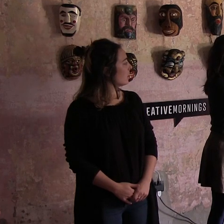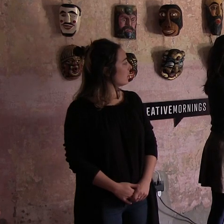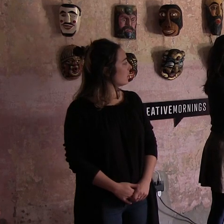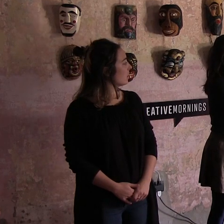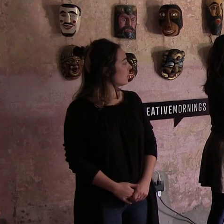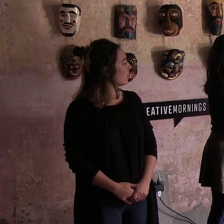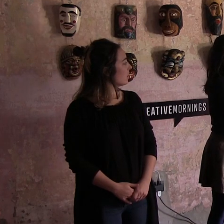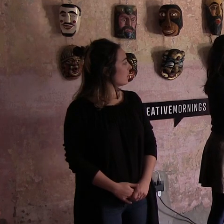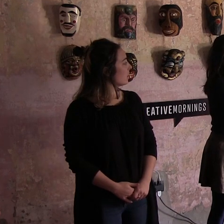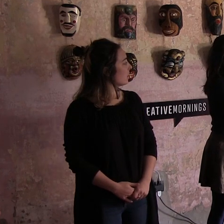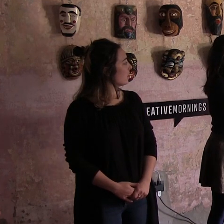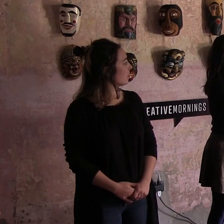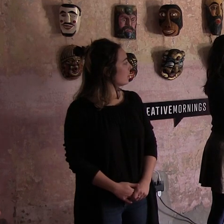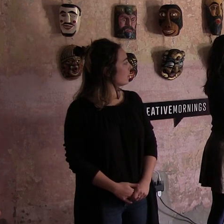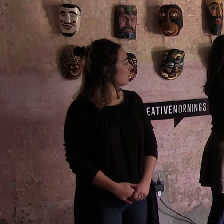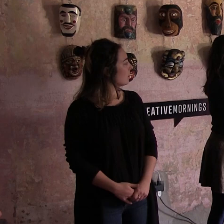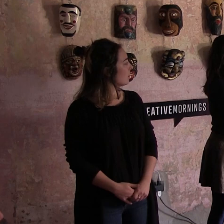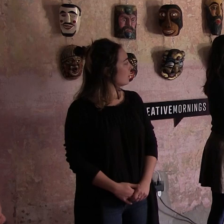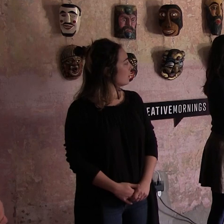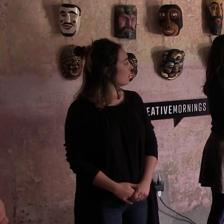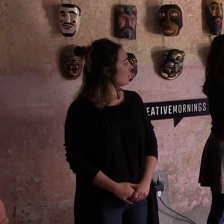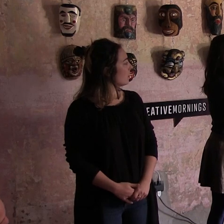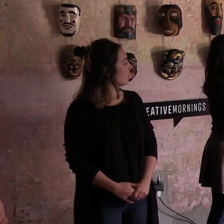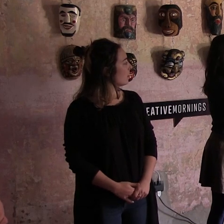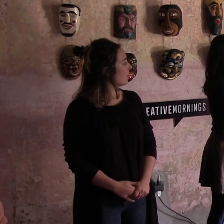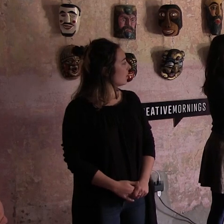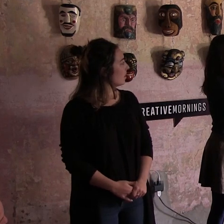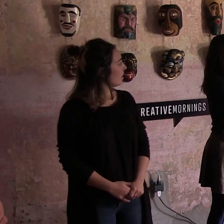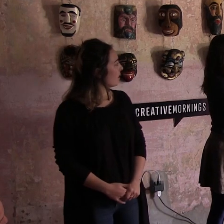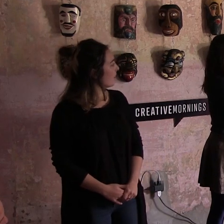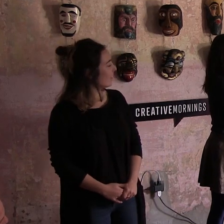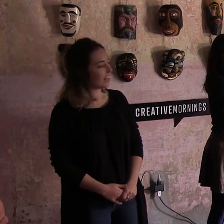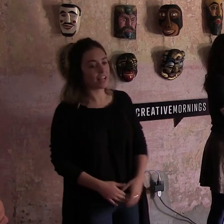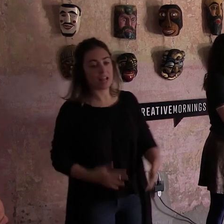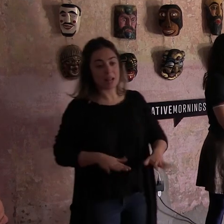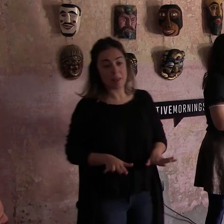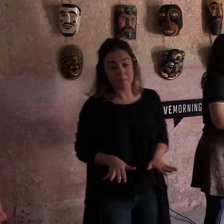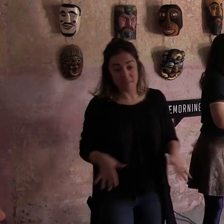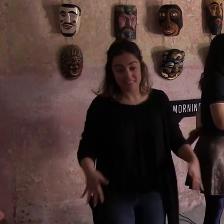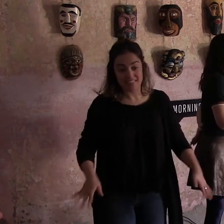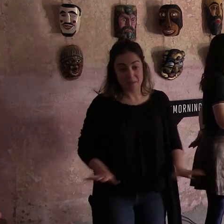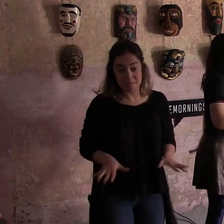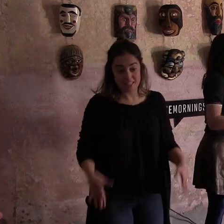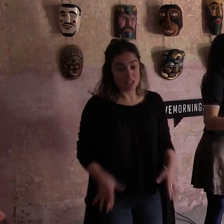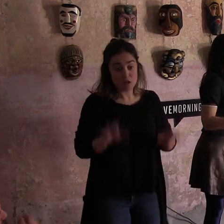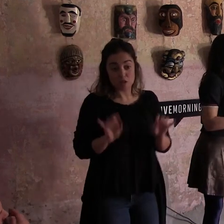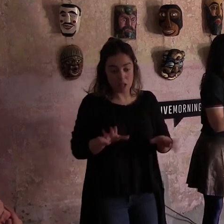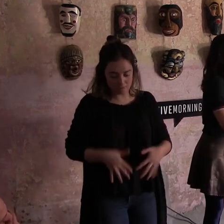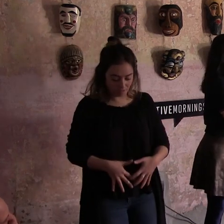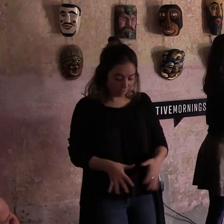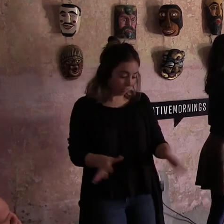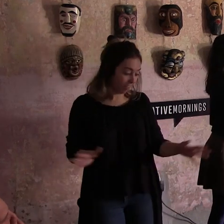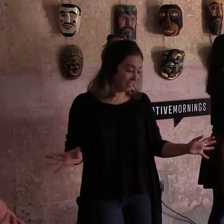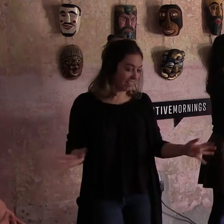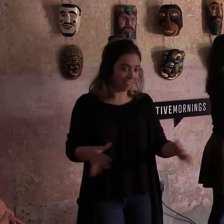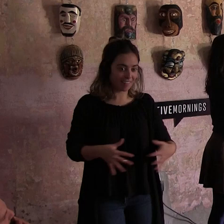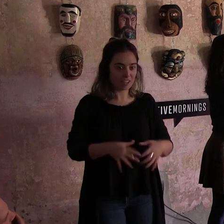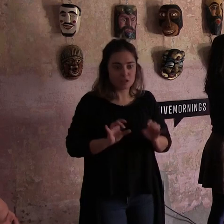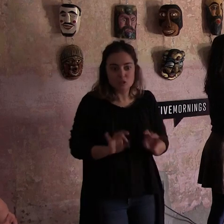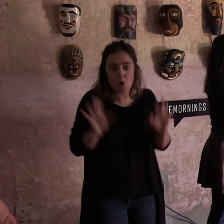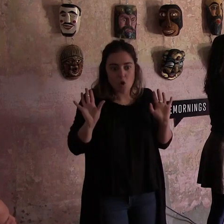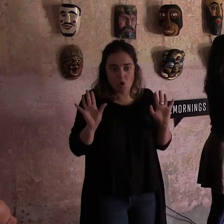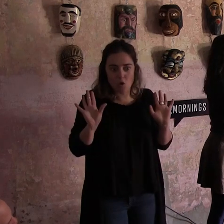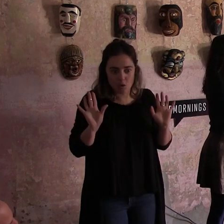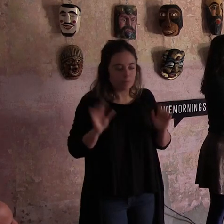Ah, no, no es la... Bueno, ese vestido lo que hacía era, se abría y se cerraba, solo era muy